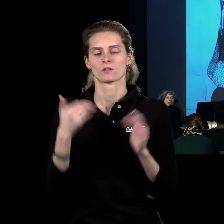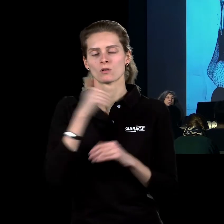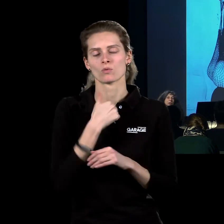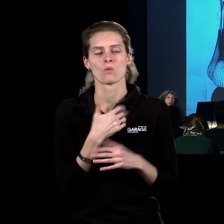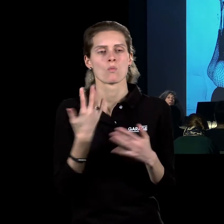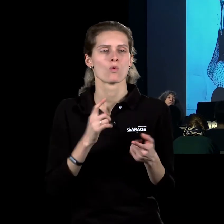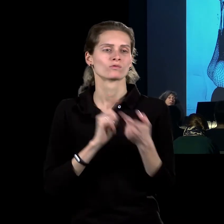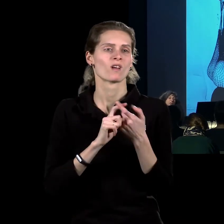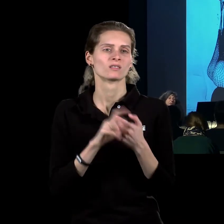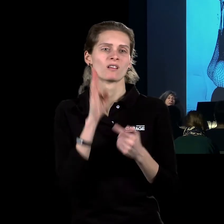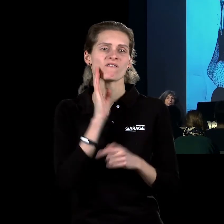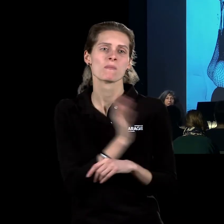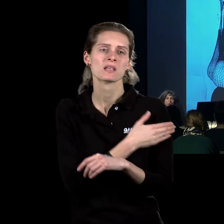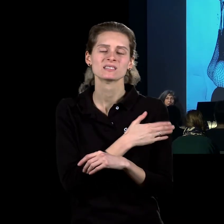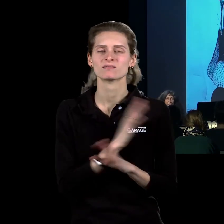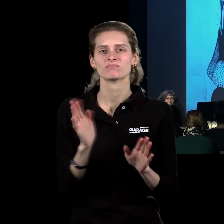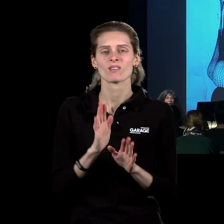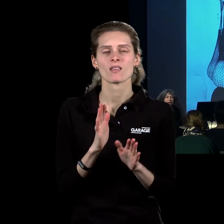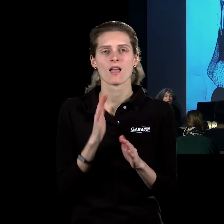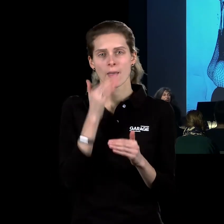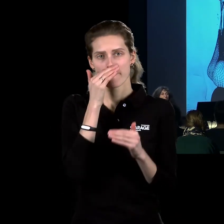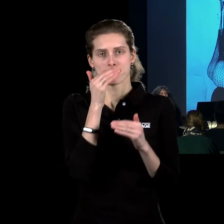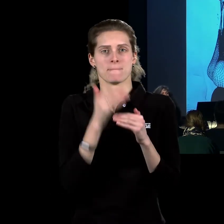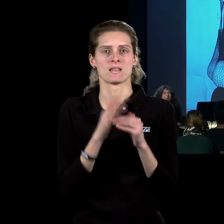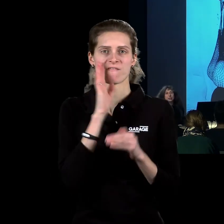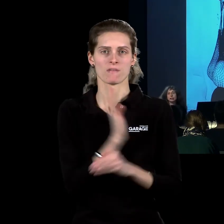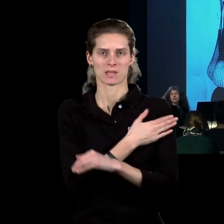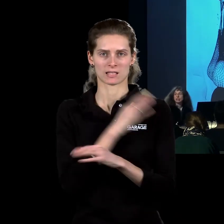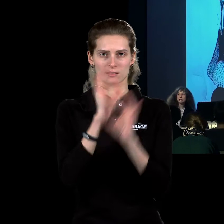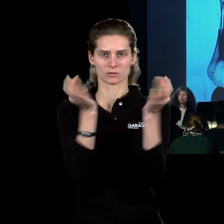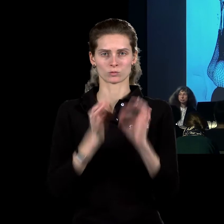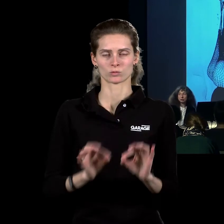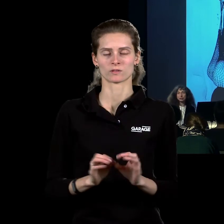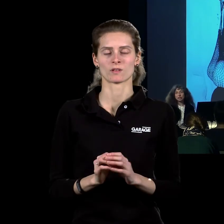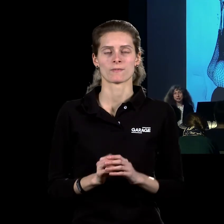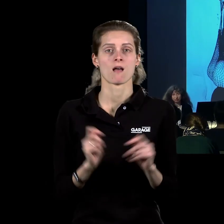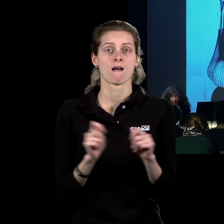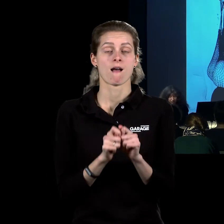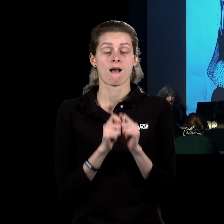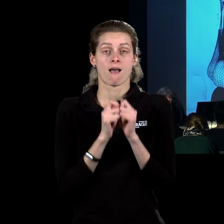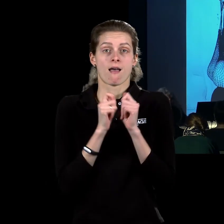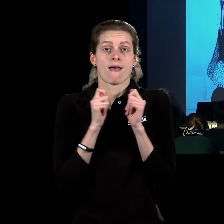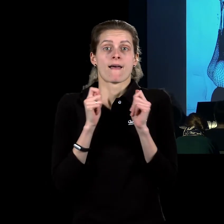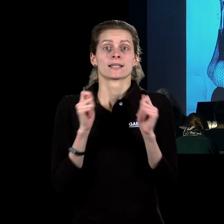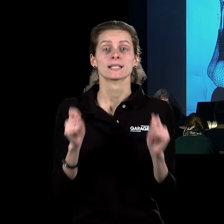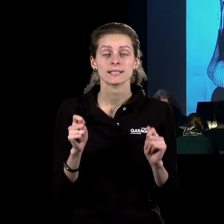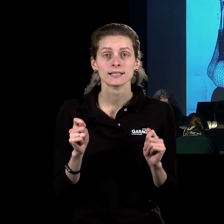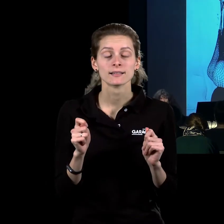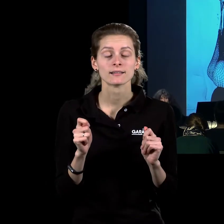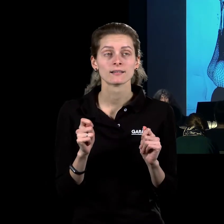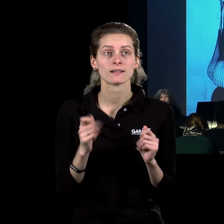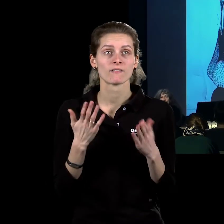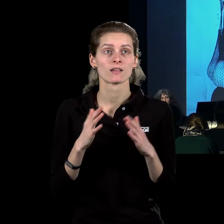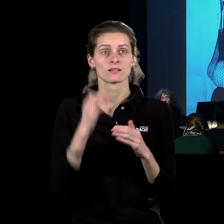феминистскому, а, собственно говоря, к такому предфеминистскому искусству. Но открыли и именно благодаря ей